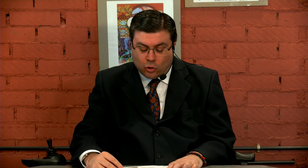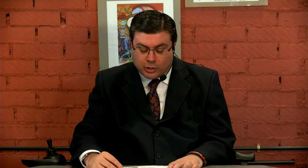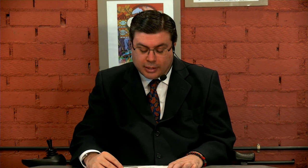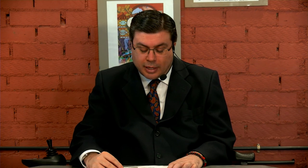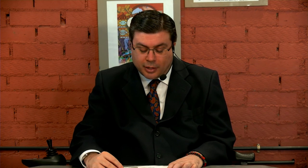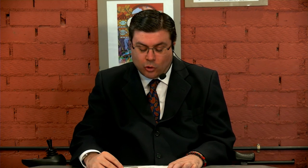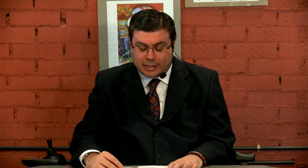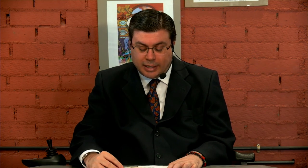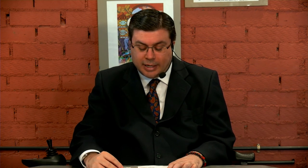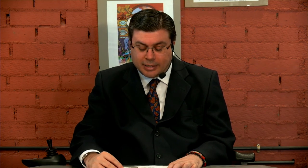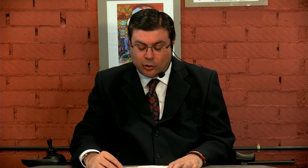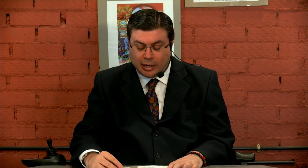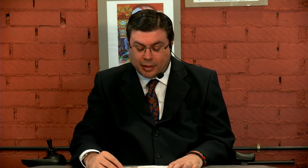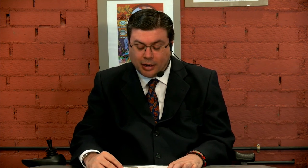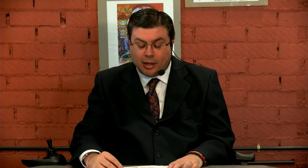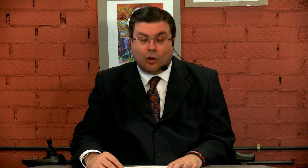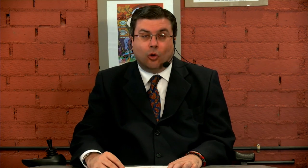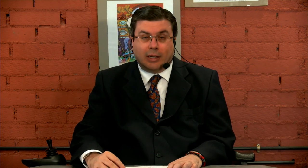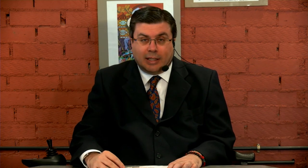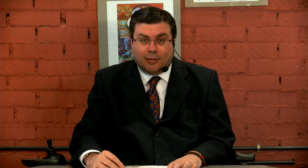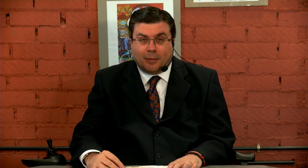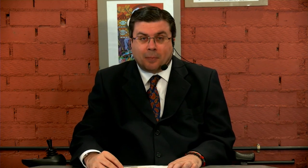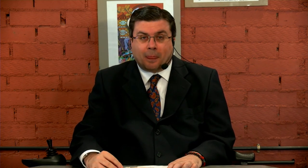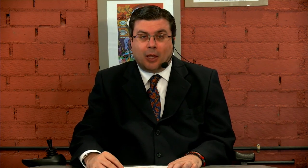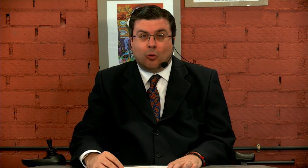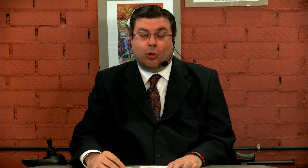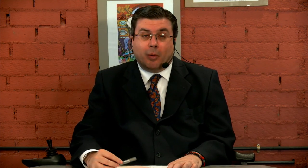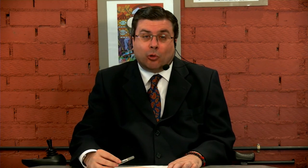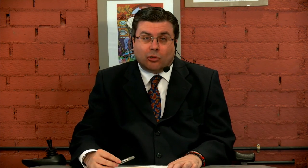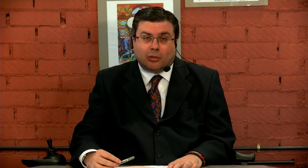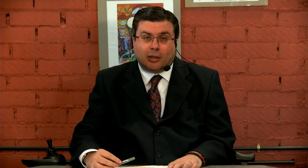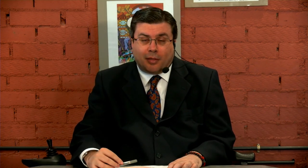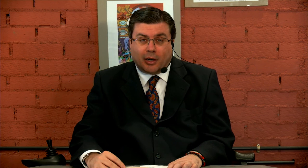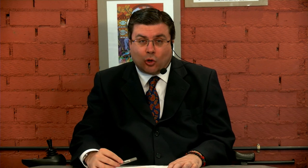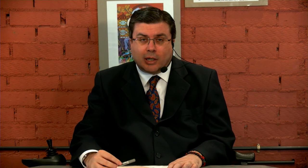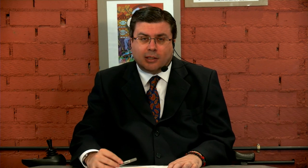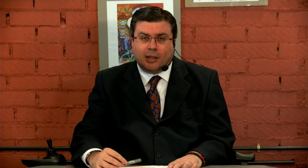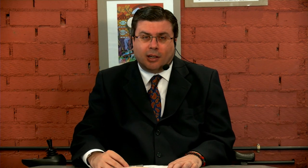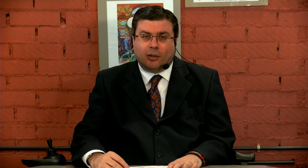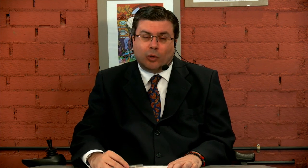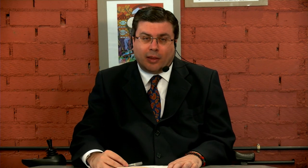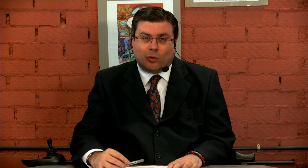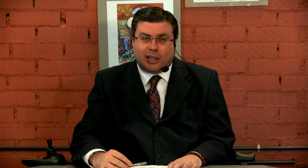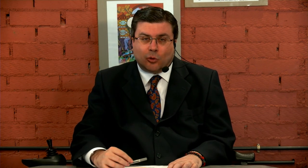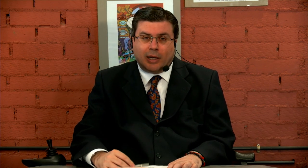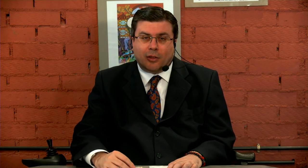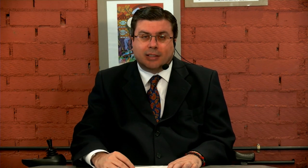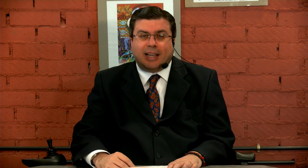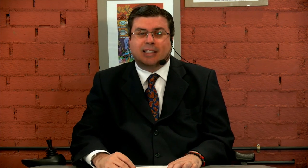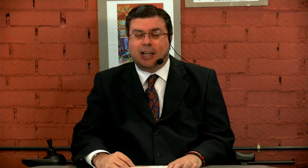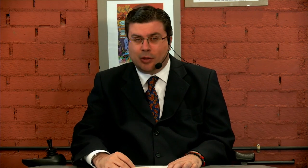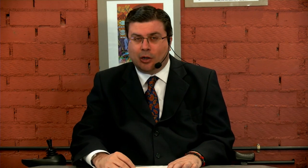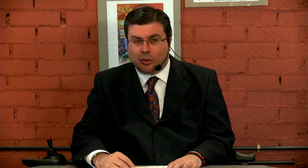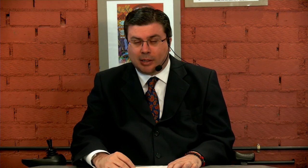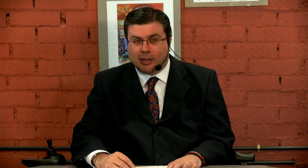no consiste en hacer lo que se quiere, sino en hacer lo que se debe. Y como debemos hacer cosas, una de nuestras obligaciones